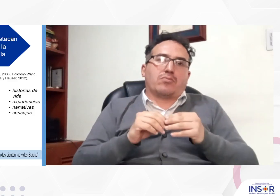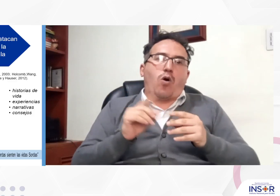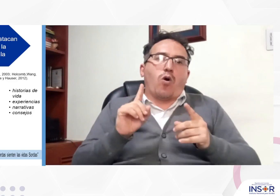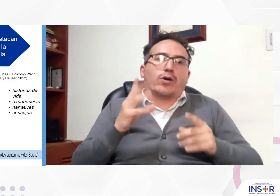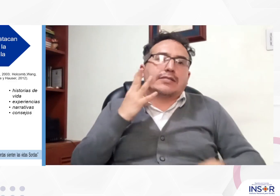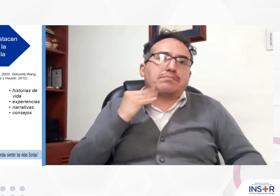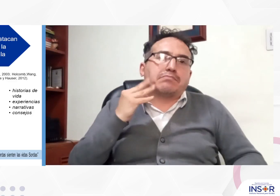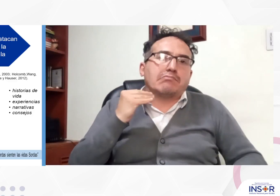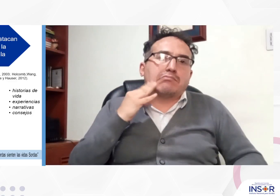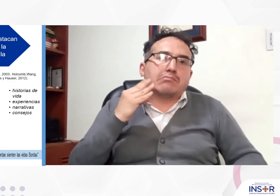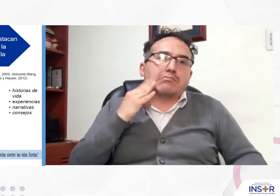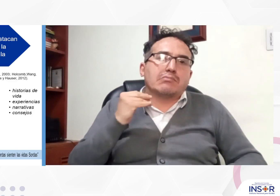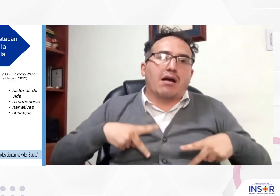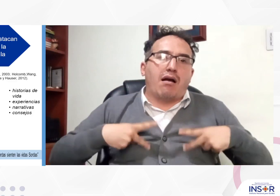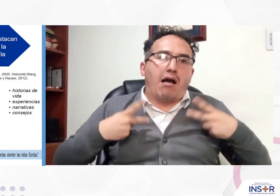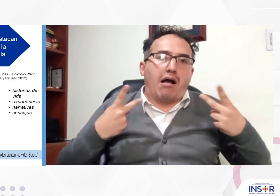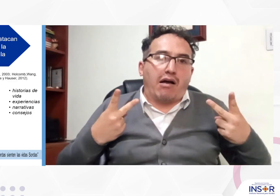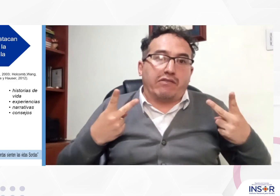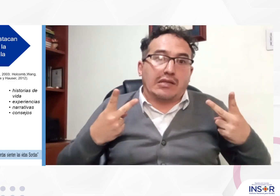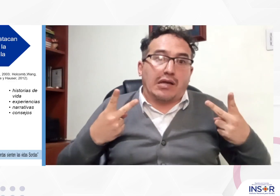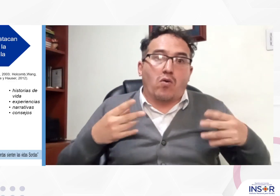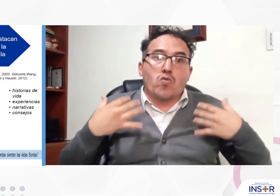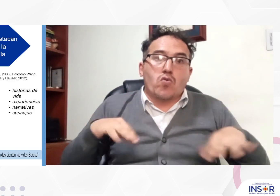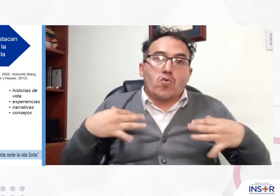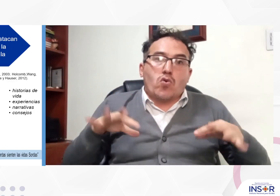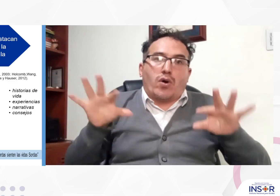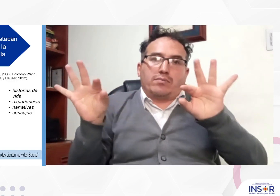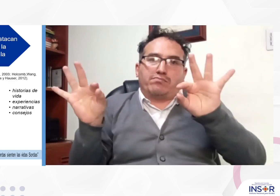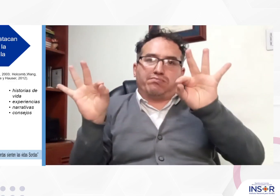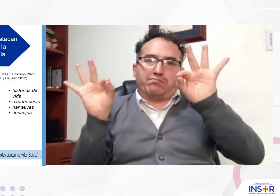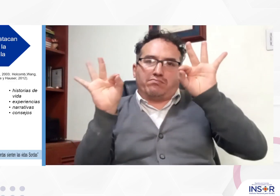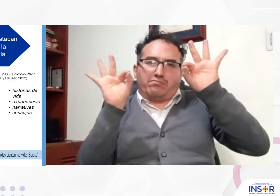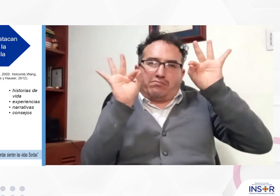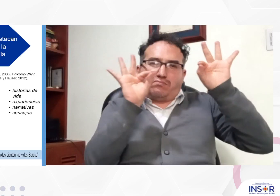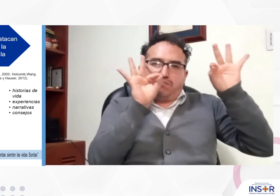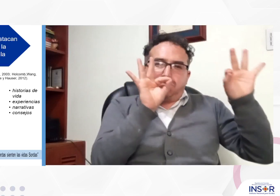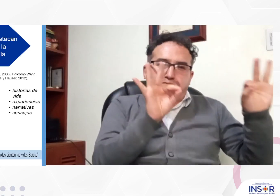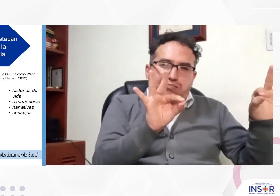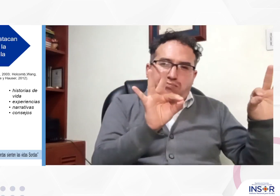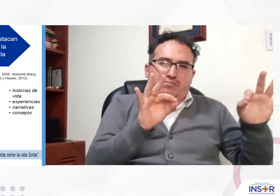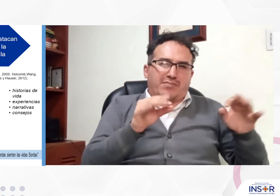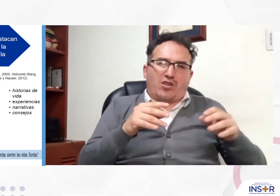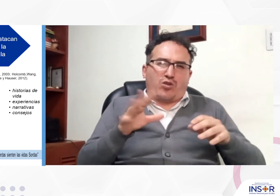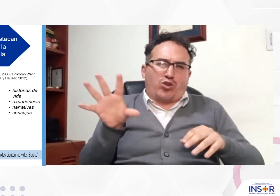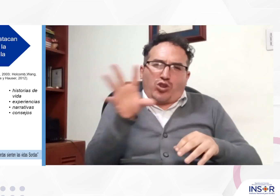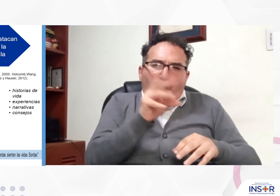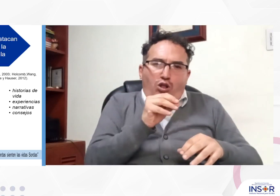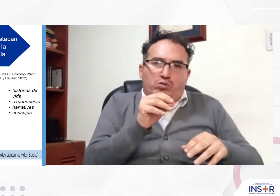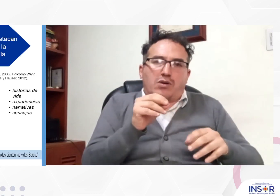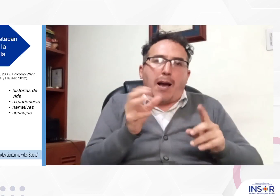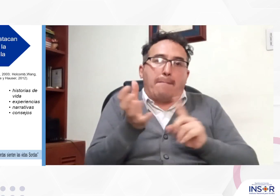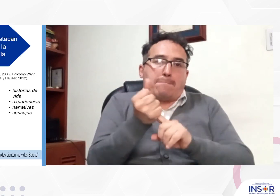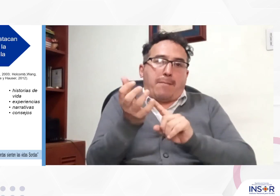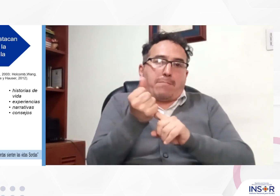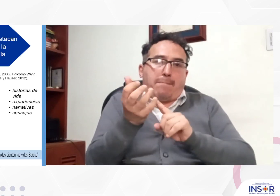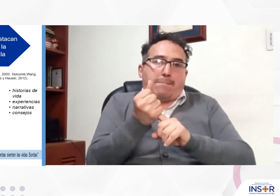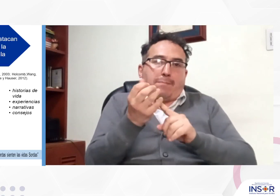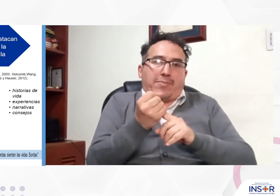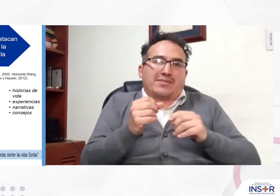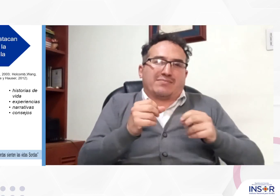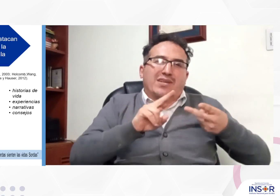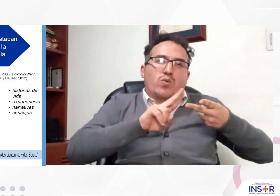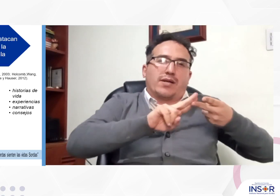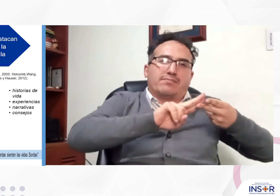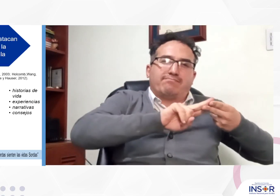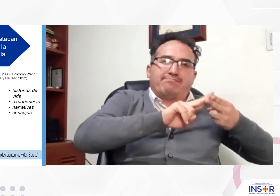el interlocutor, eso también se puede resaltar, las experiencias de vida, que también ustedes la ven en pantalla. Entonces, todos